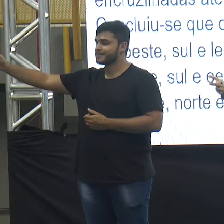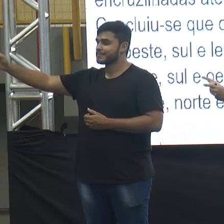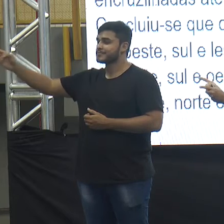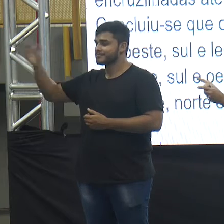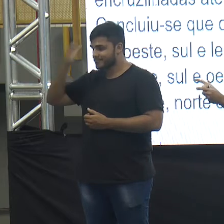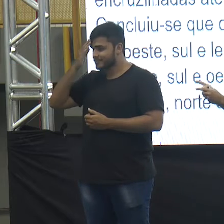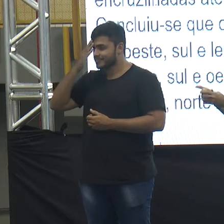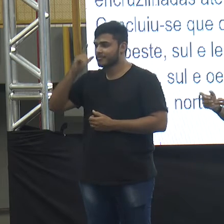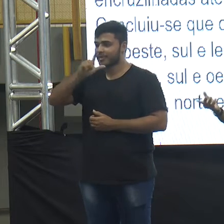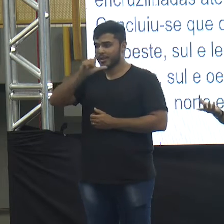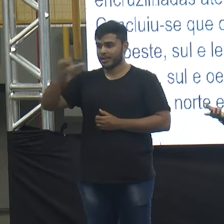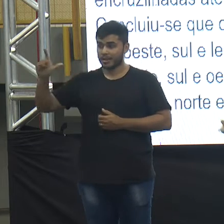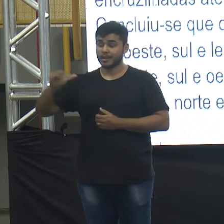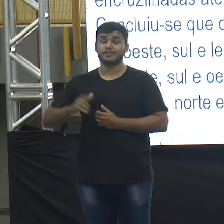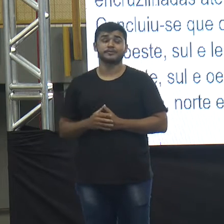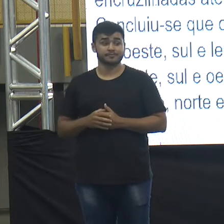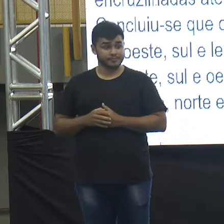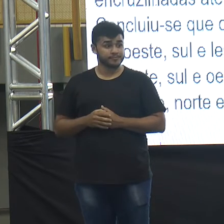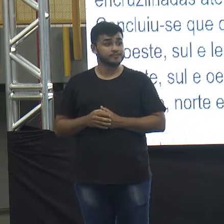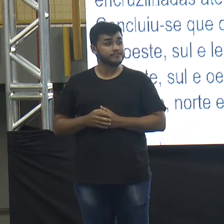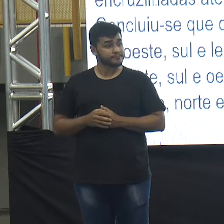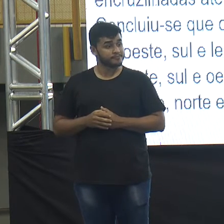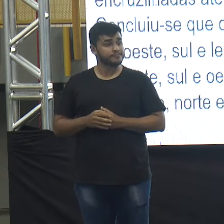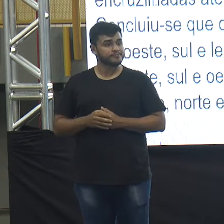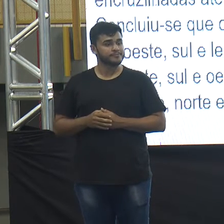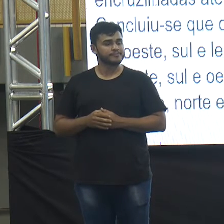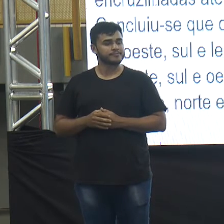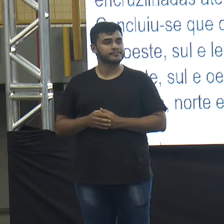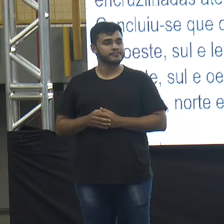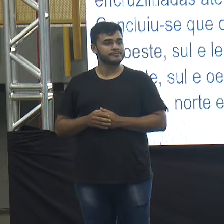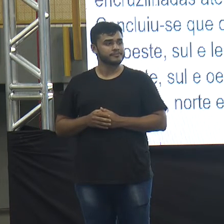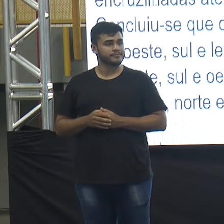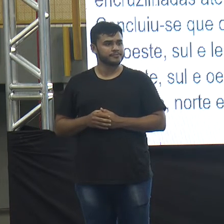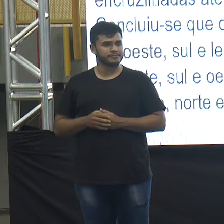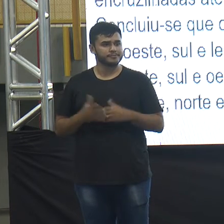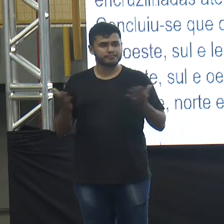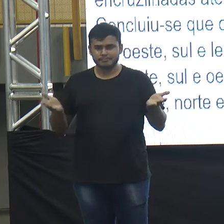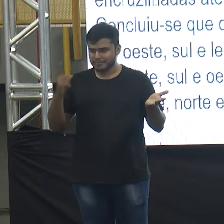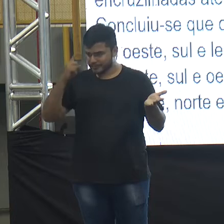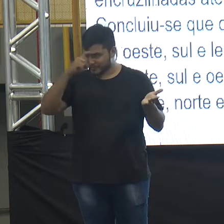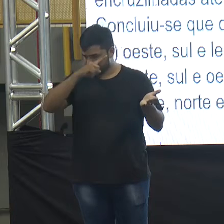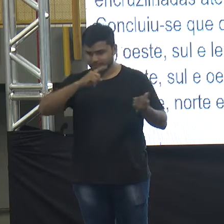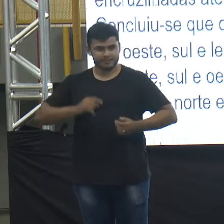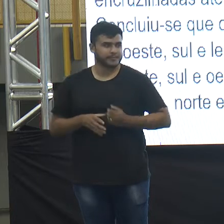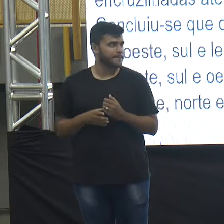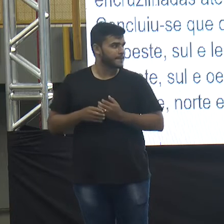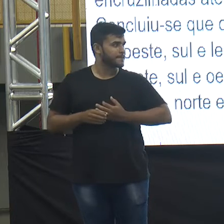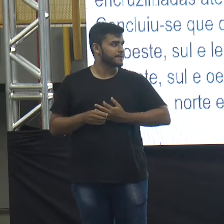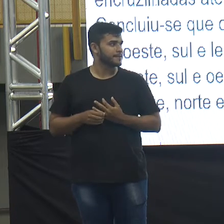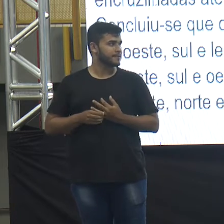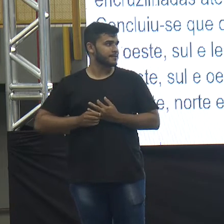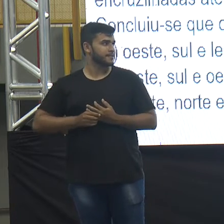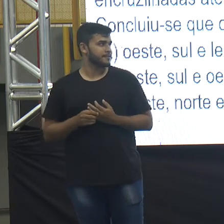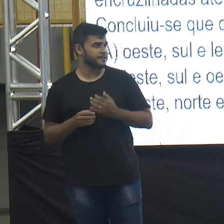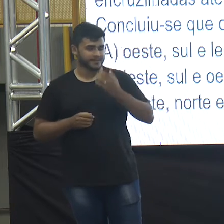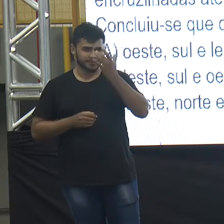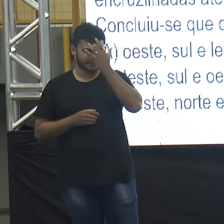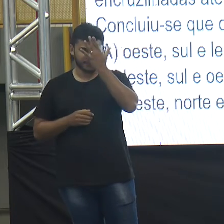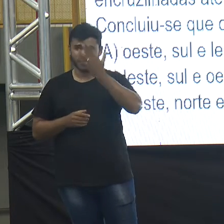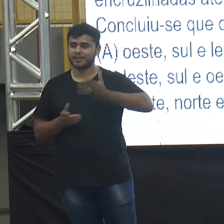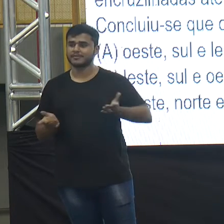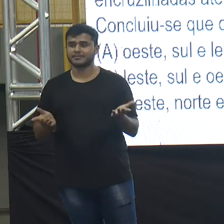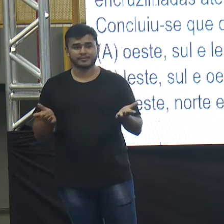quê? Leste. Aí você vem me dizer que isso é difícil? Difícil não. Mas não é difícil